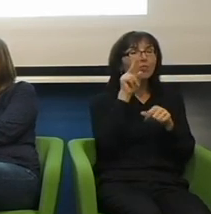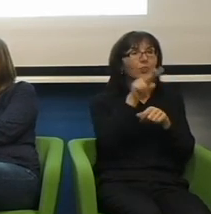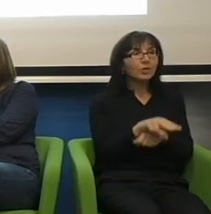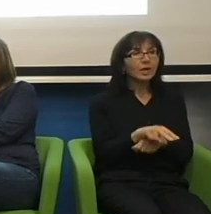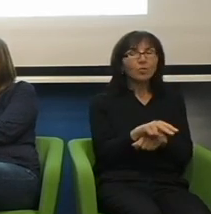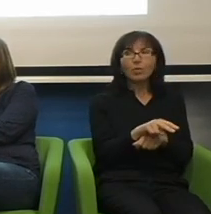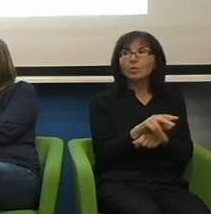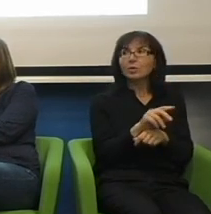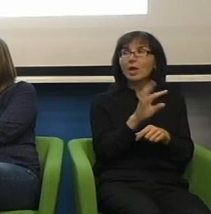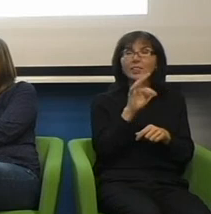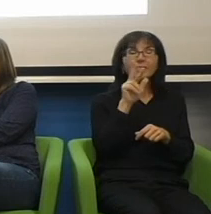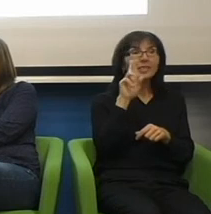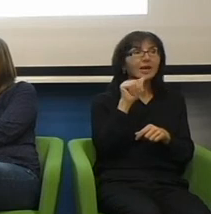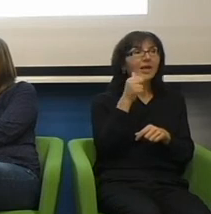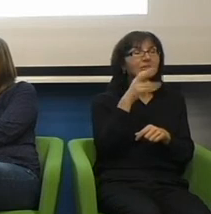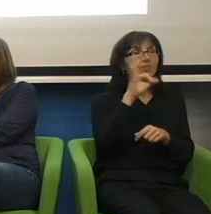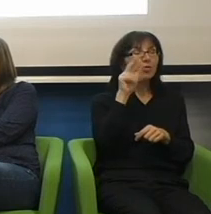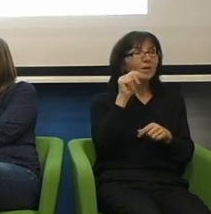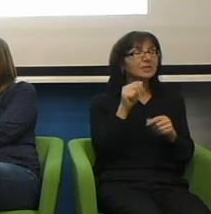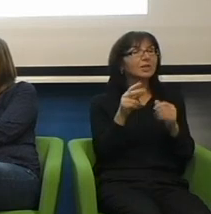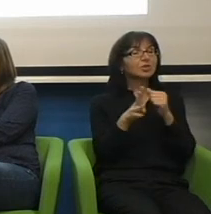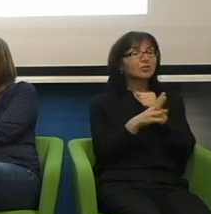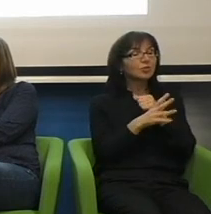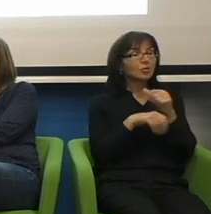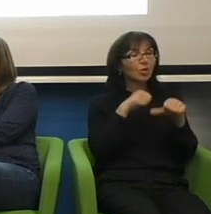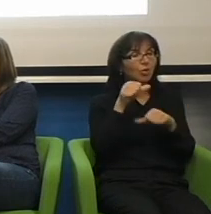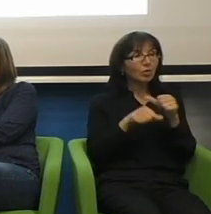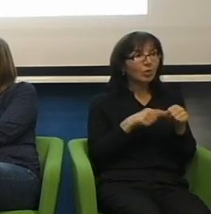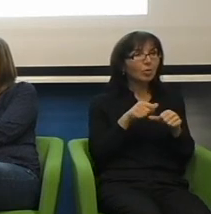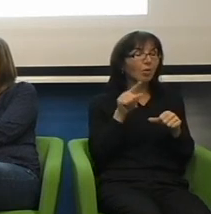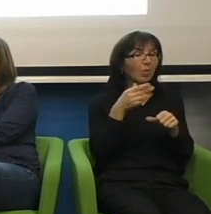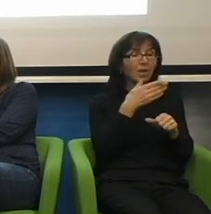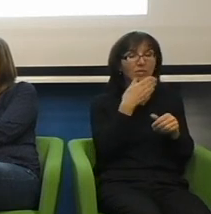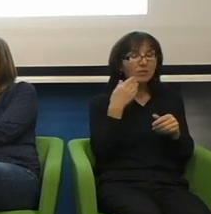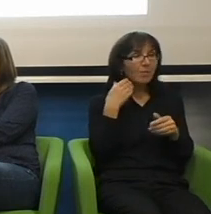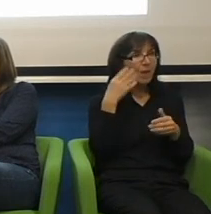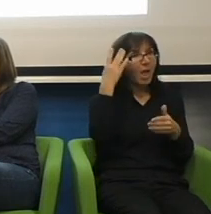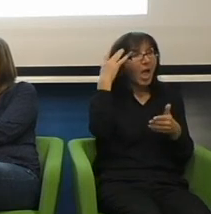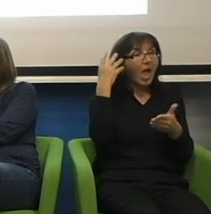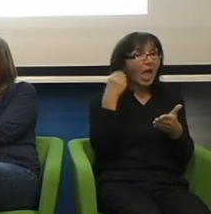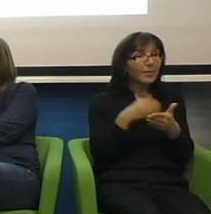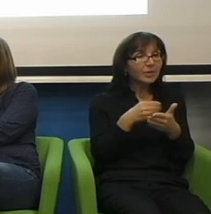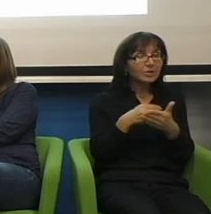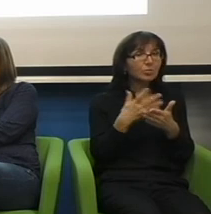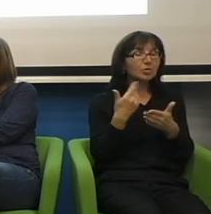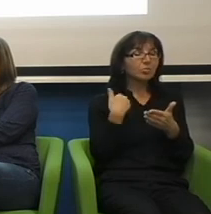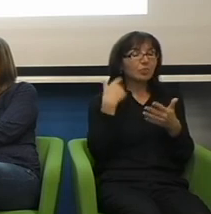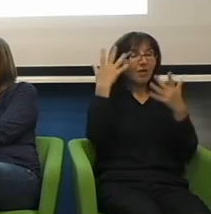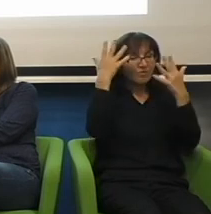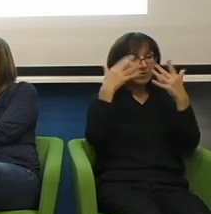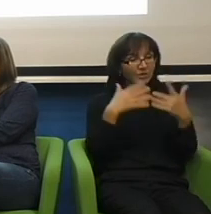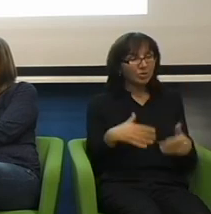na pewno ta transformacja 1989 roku. I to, że ona ma nieuregulowane sprawy emerytalne, to, że ta emerytura wyliczona na